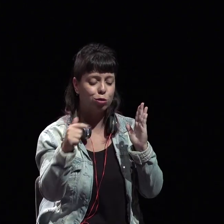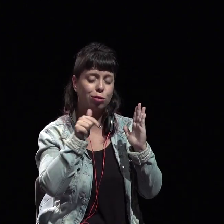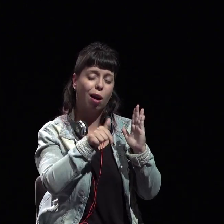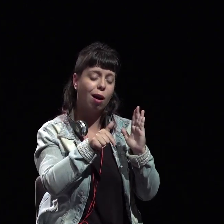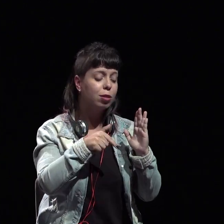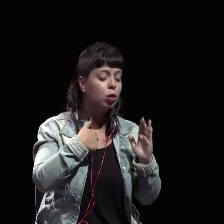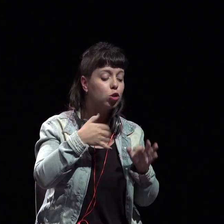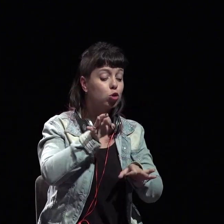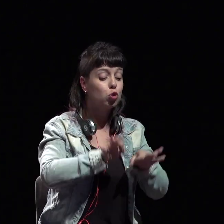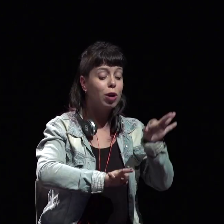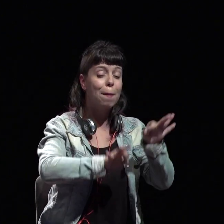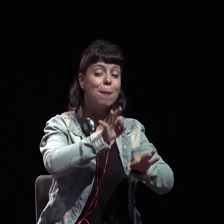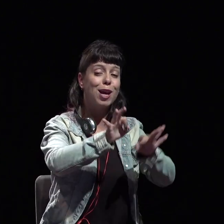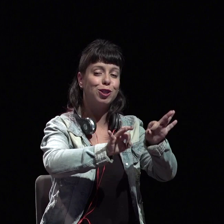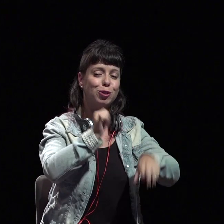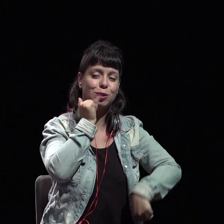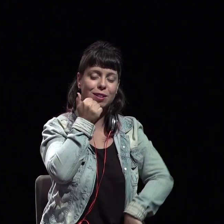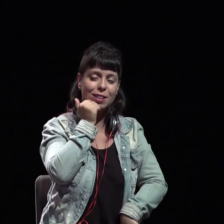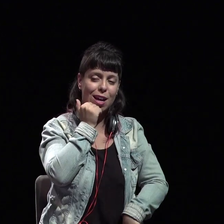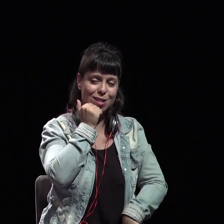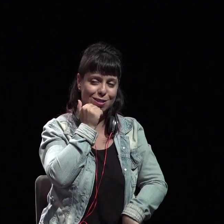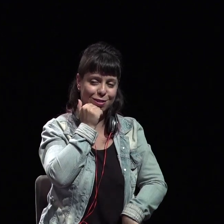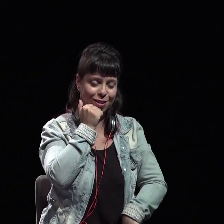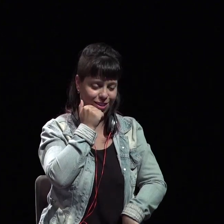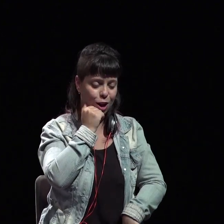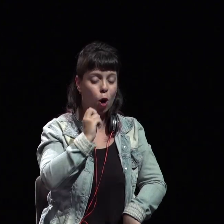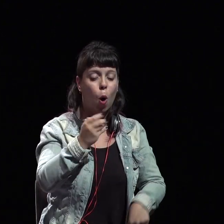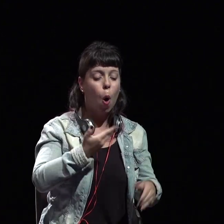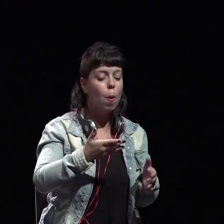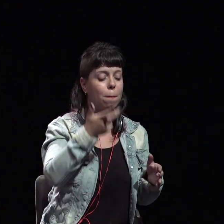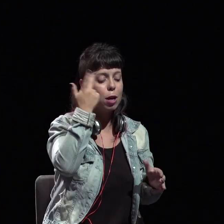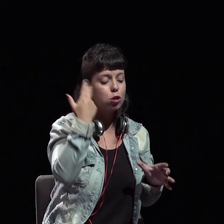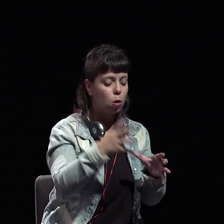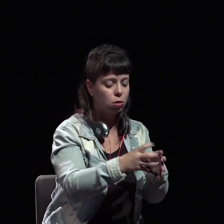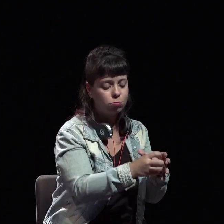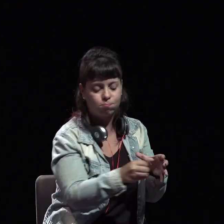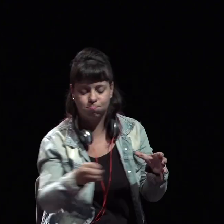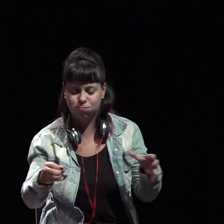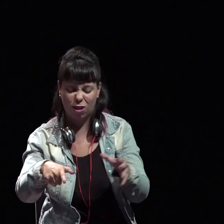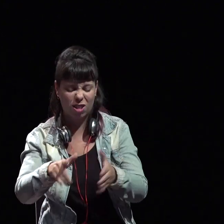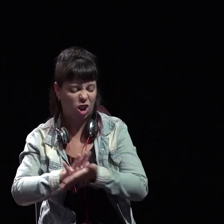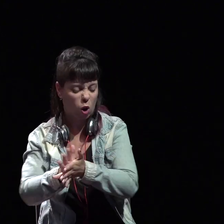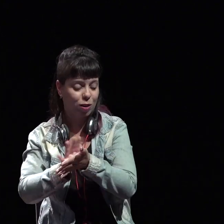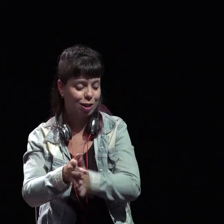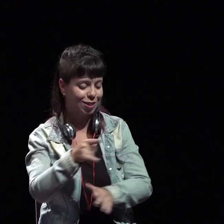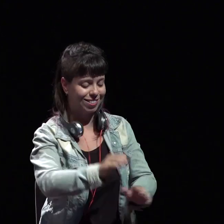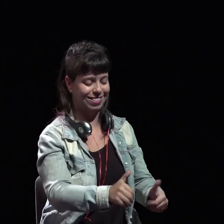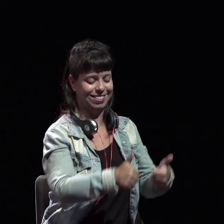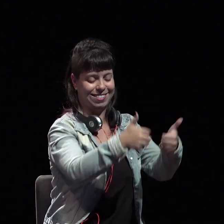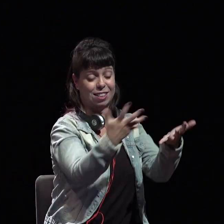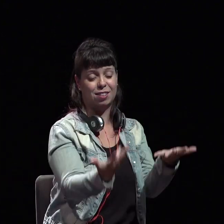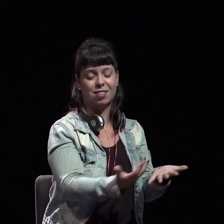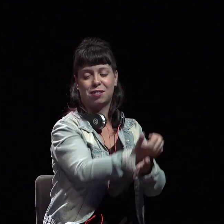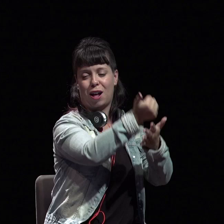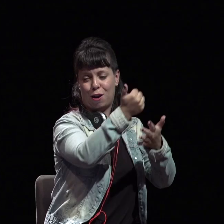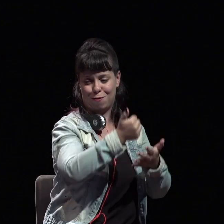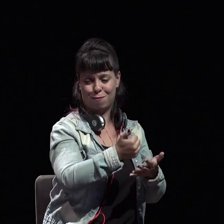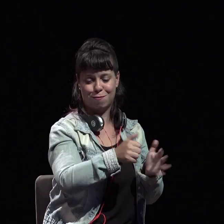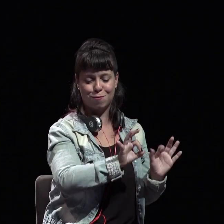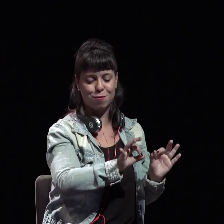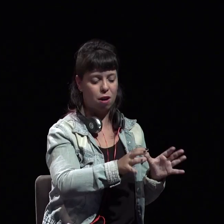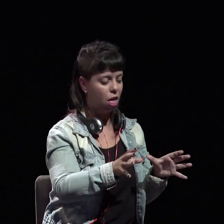com a expressão do autor, uma segregação dos condenados com relação aos redimidos, dos corruptos com relação aos objetos